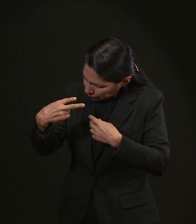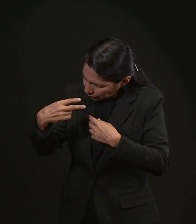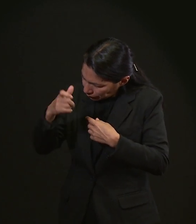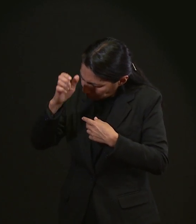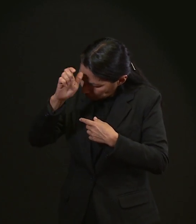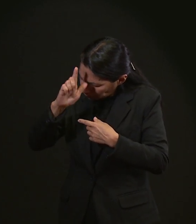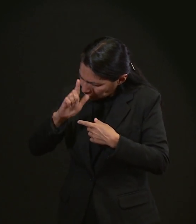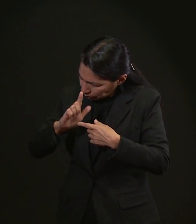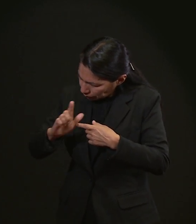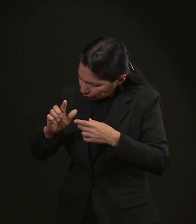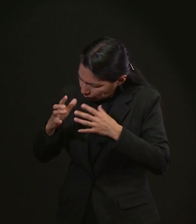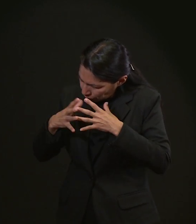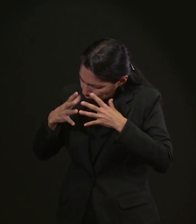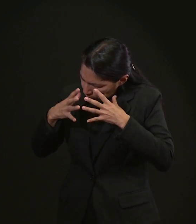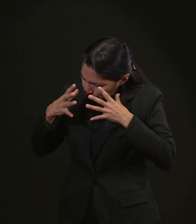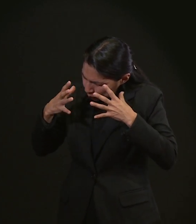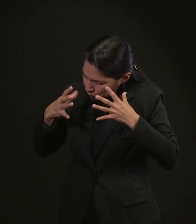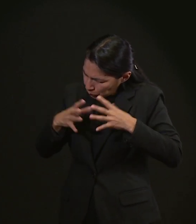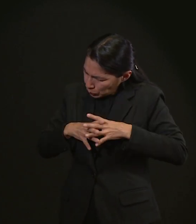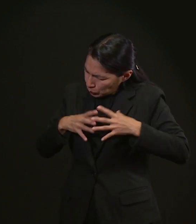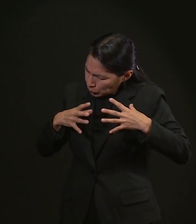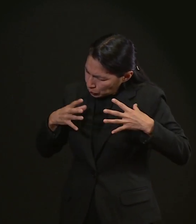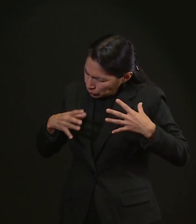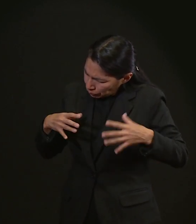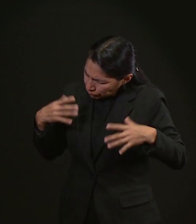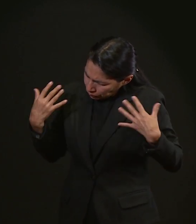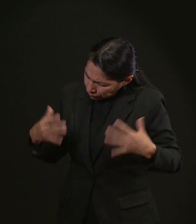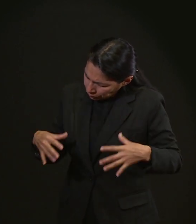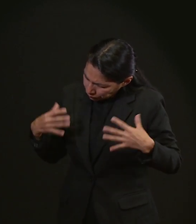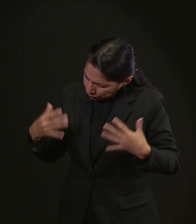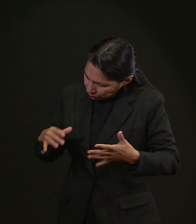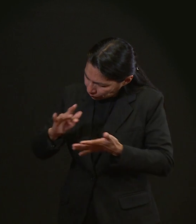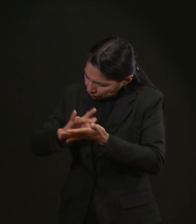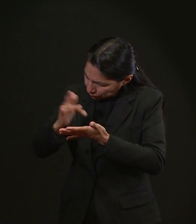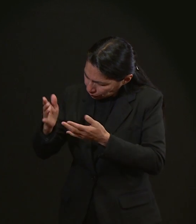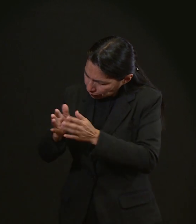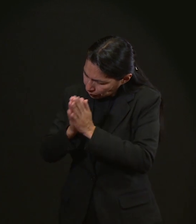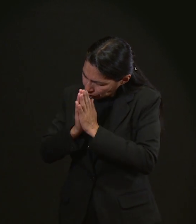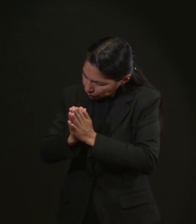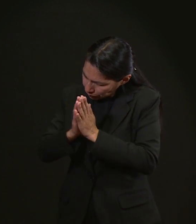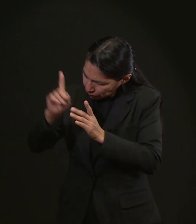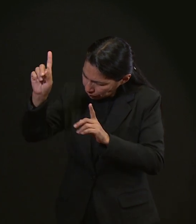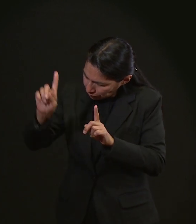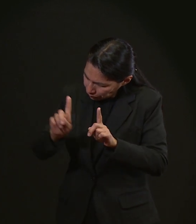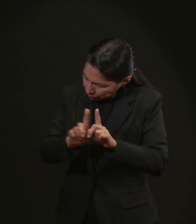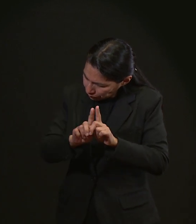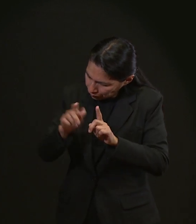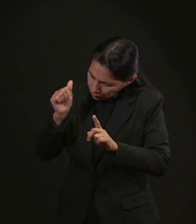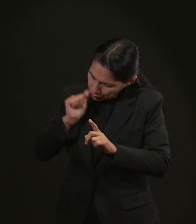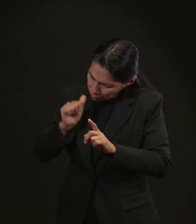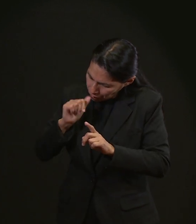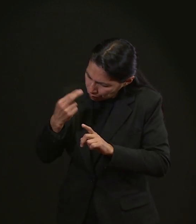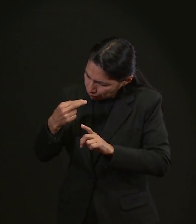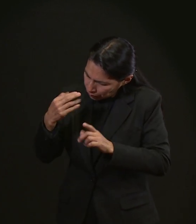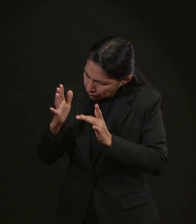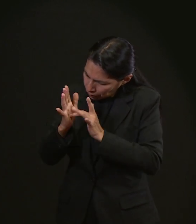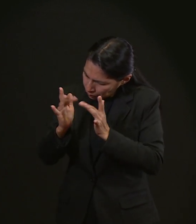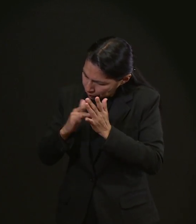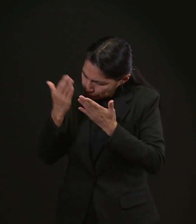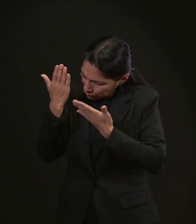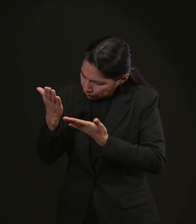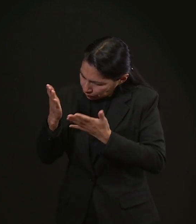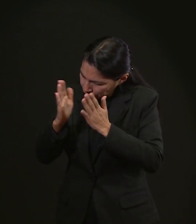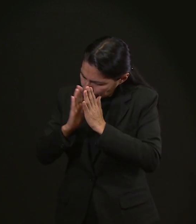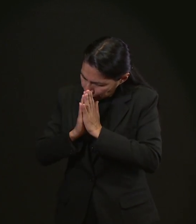y se benefician espiritualmente acompáñenos en esta tarde esta noche siempre en el nombre de jesús lo